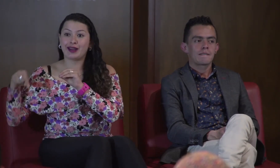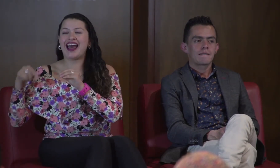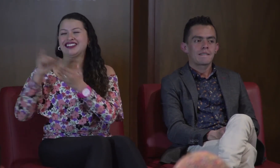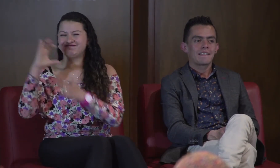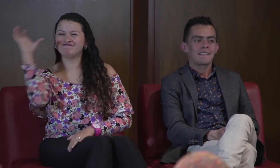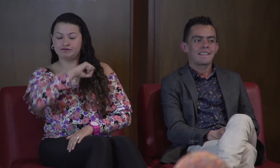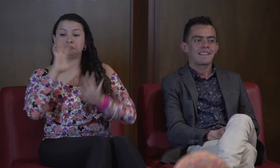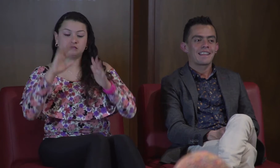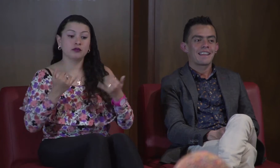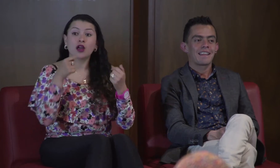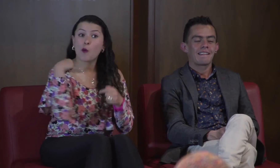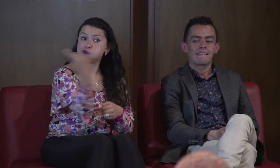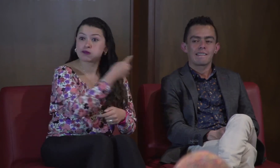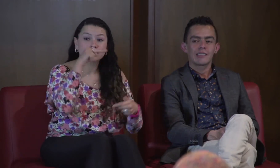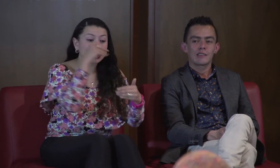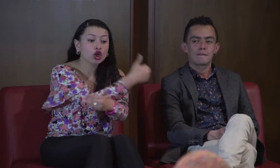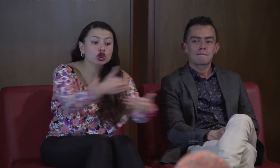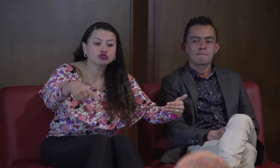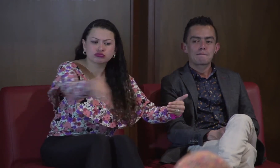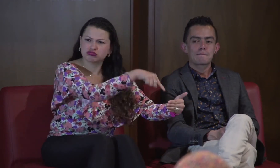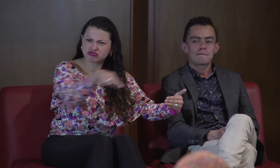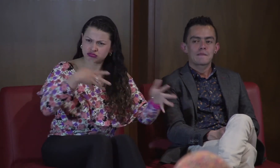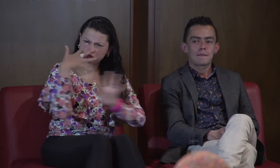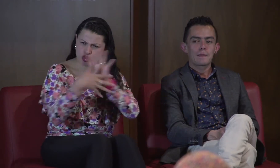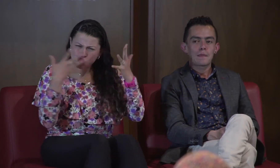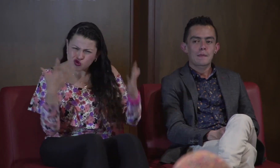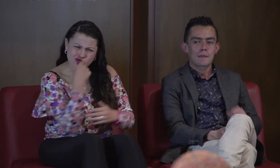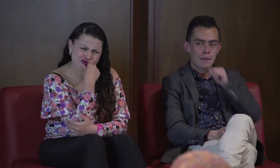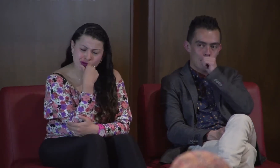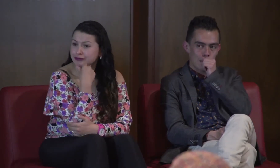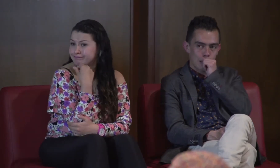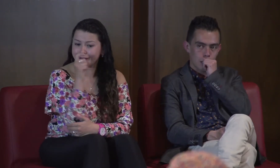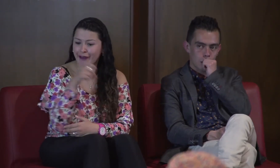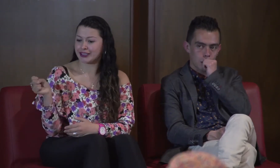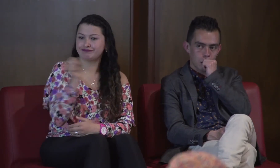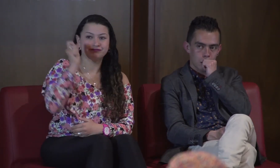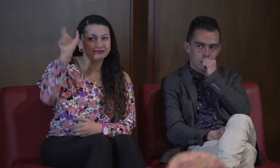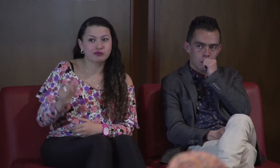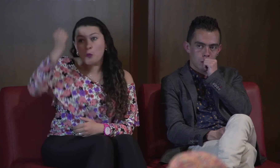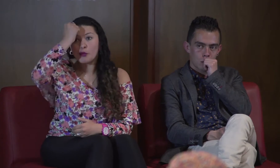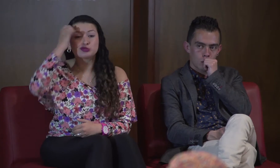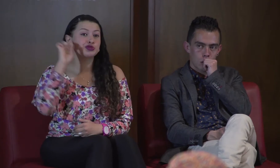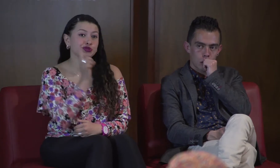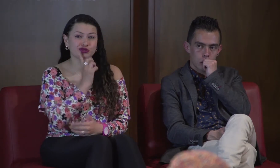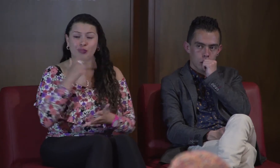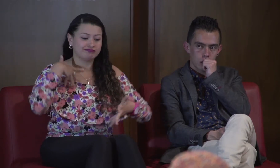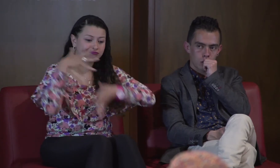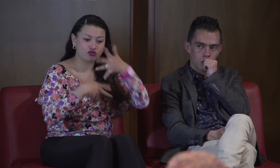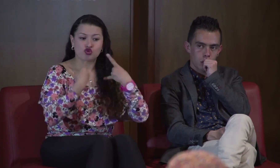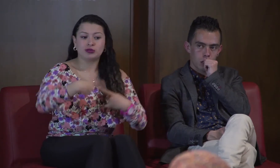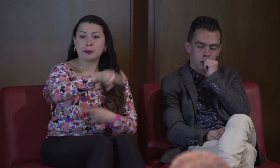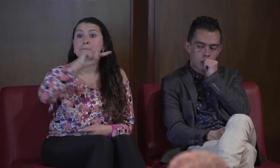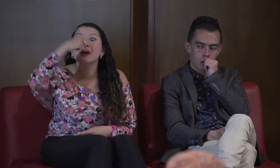con la escuela, con la academia muy distinto al que nosotros tenemos. Por ejemplo, los niños, también nosotros nos decimos, ¿cómo hacen los niños?